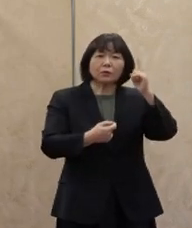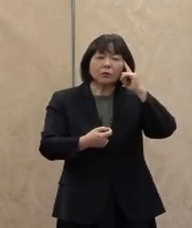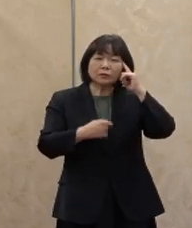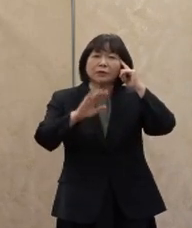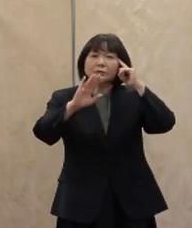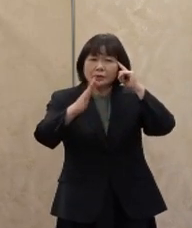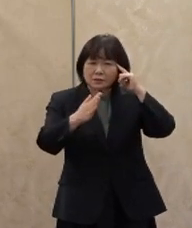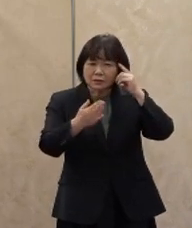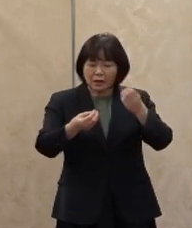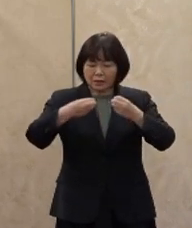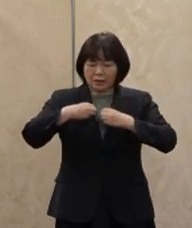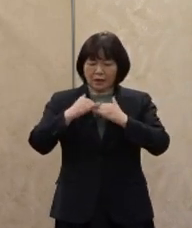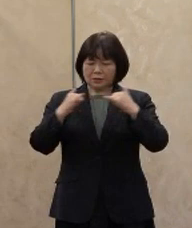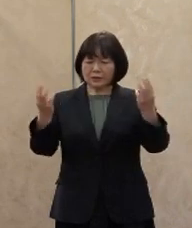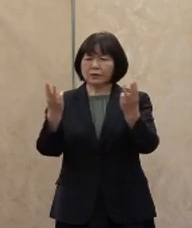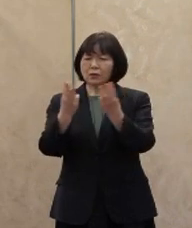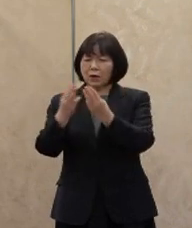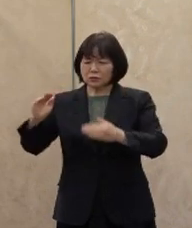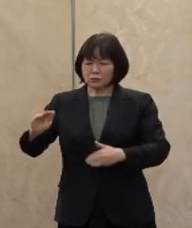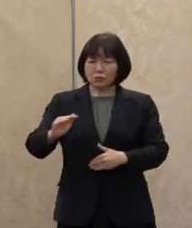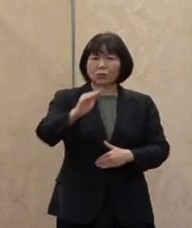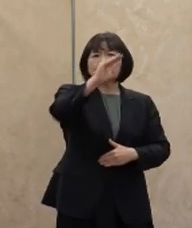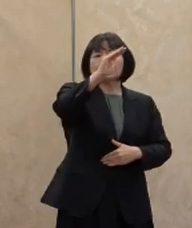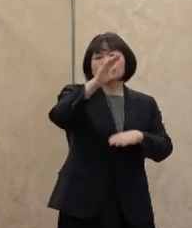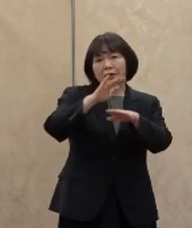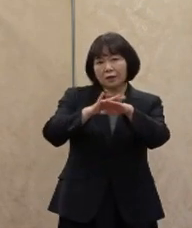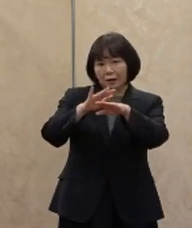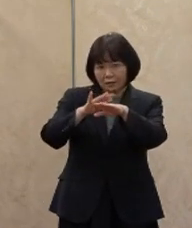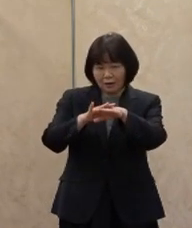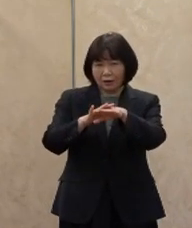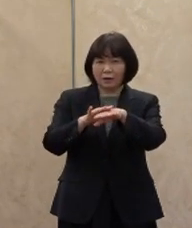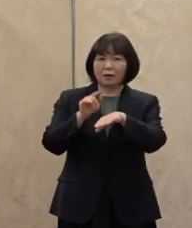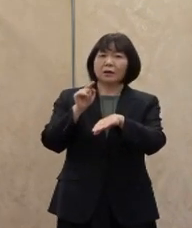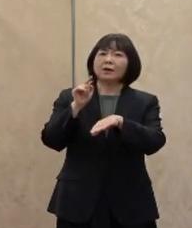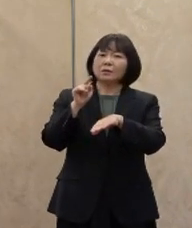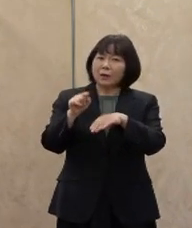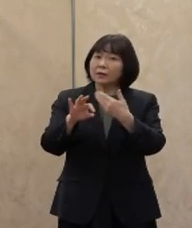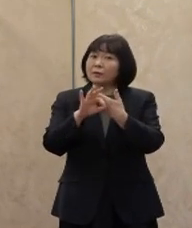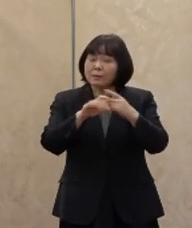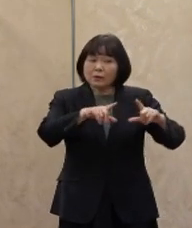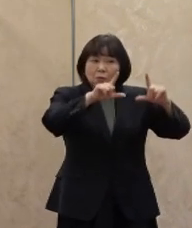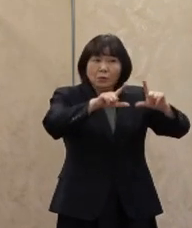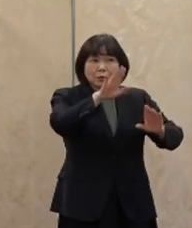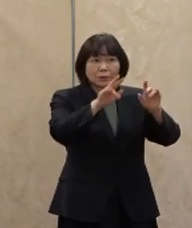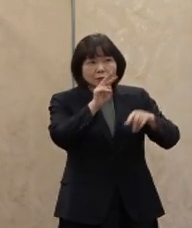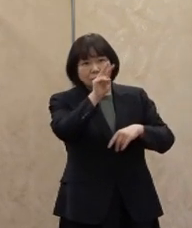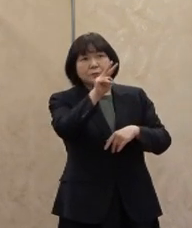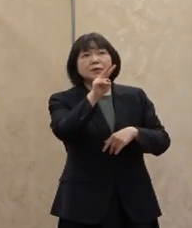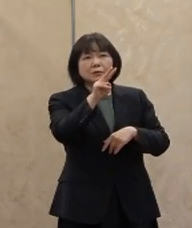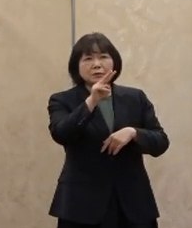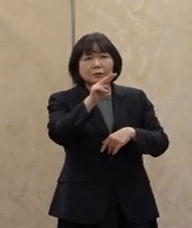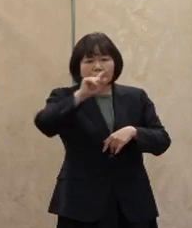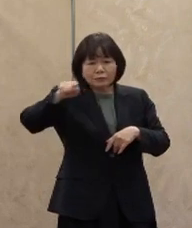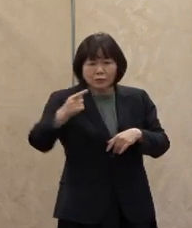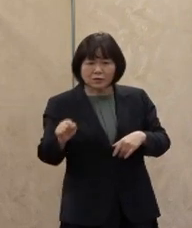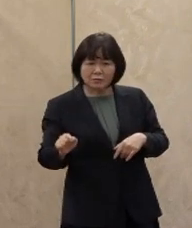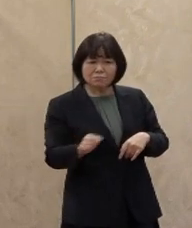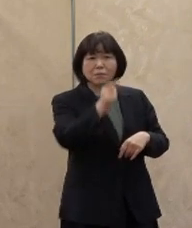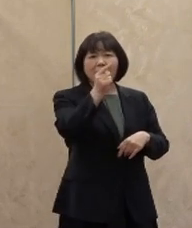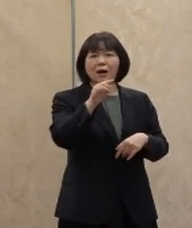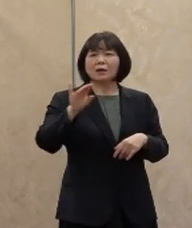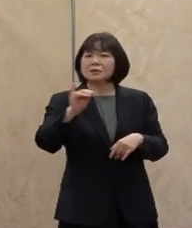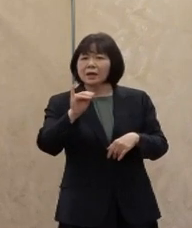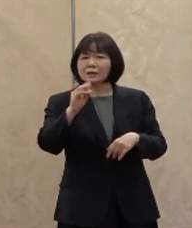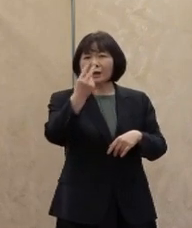この陽性者の数の増え方というのが、今例えば東京を見ると一挙に1000人から2000